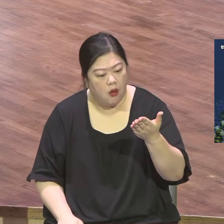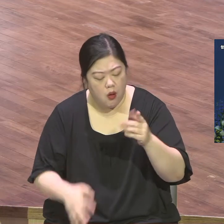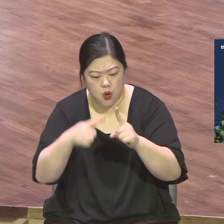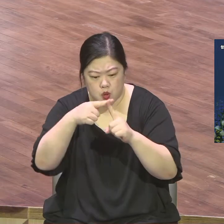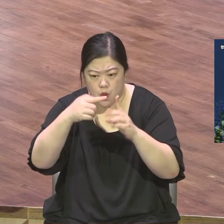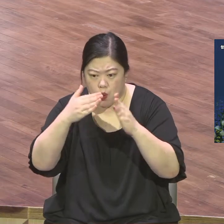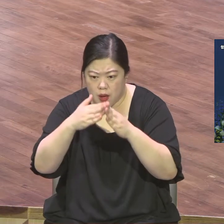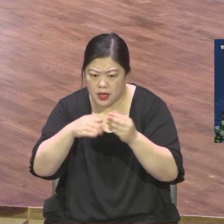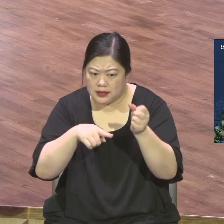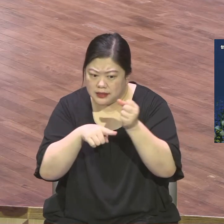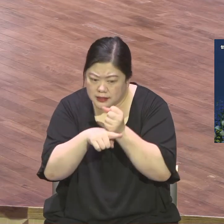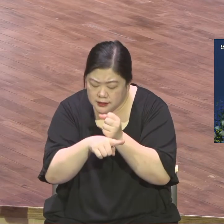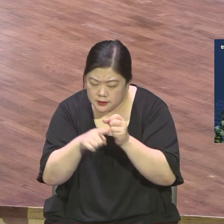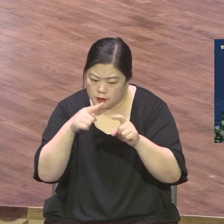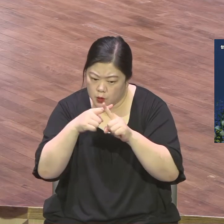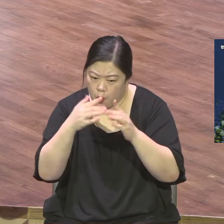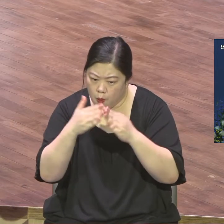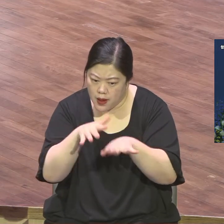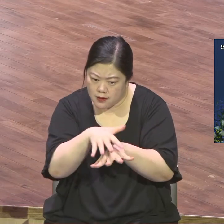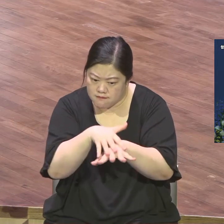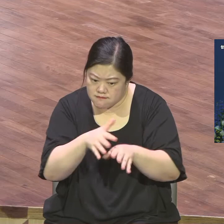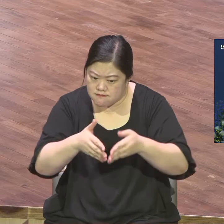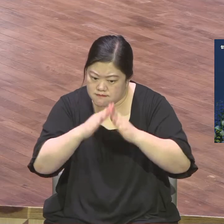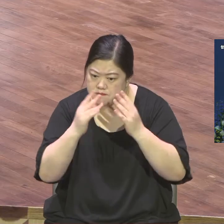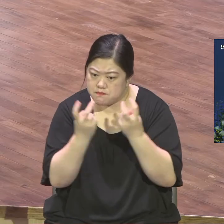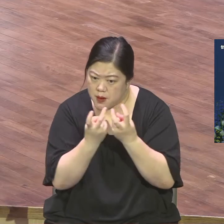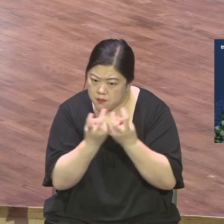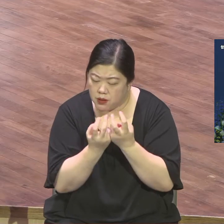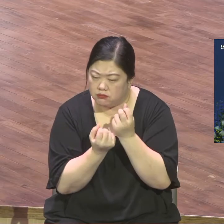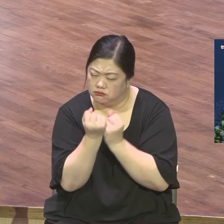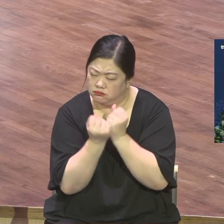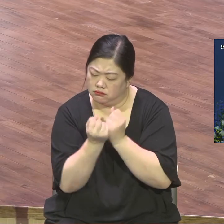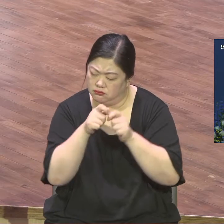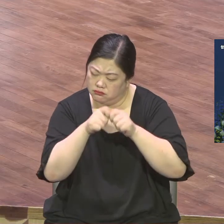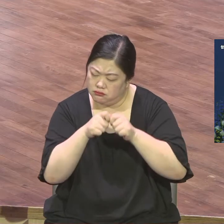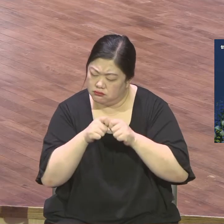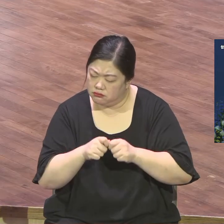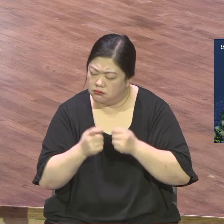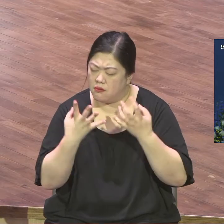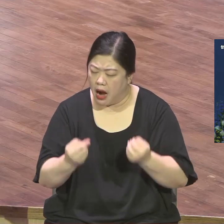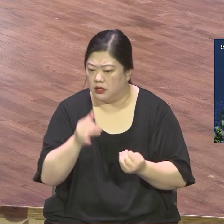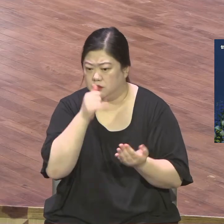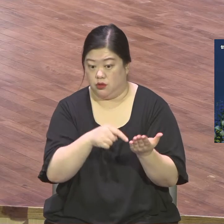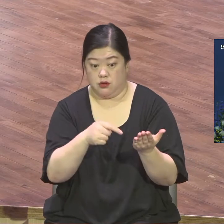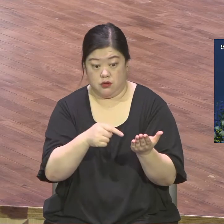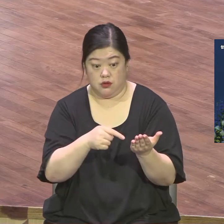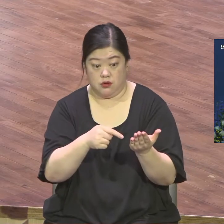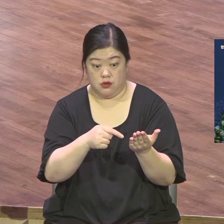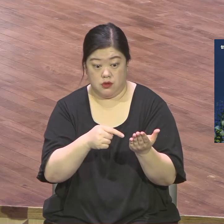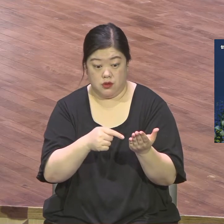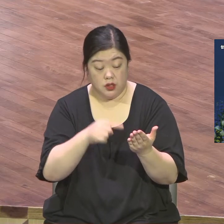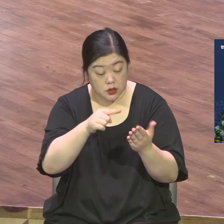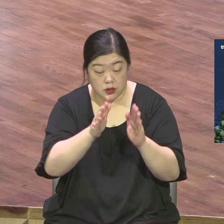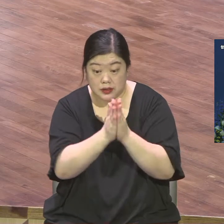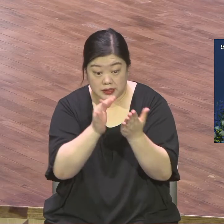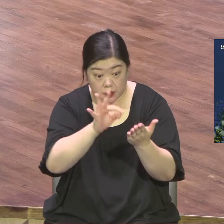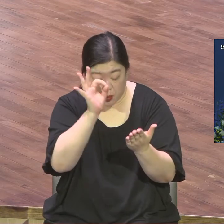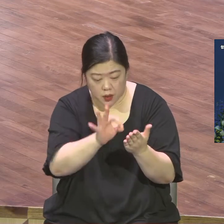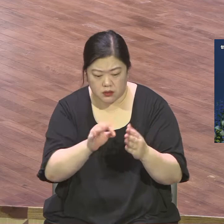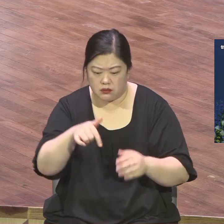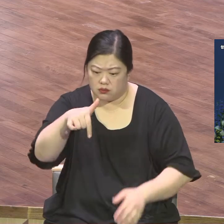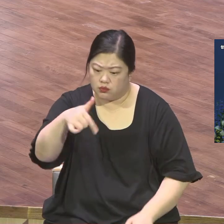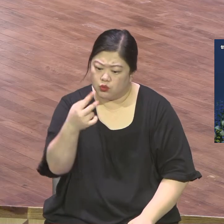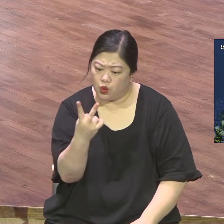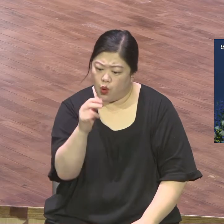설명을 하는 말씀 중에 하나다라고 합니다. 교회라는 말이 많이 나와 있지는 않지만은